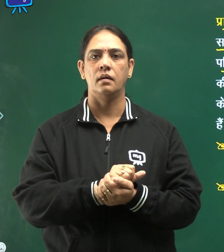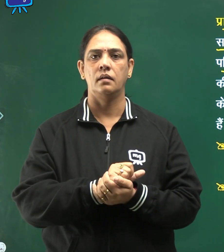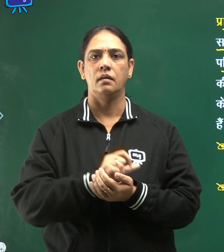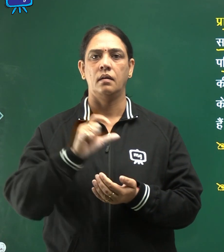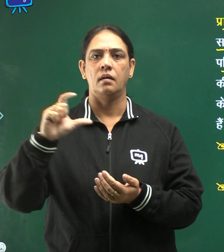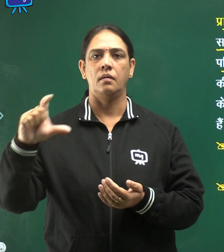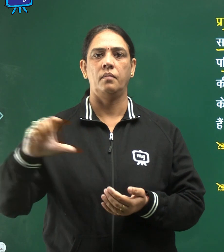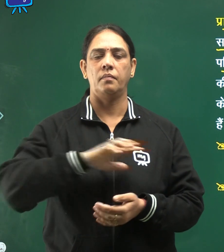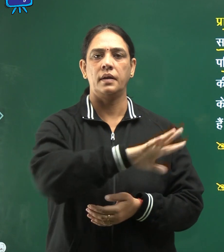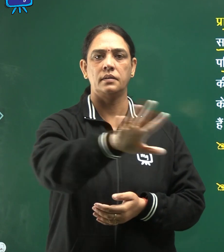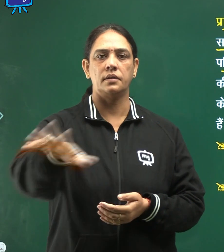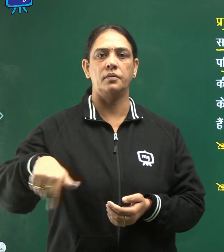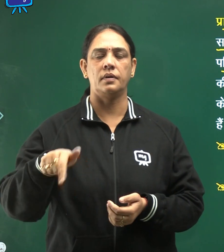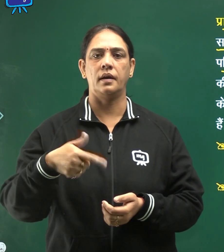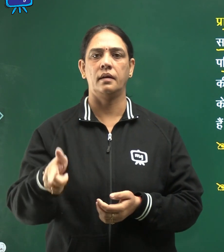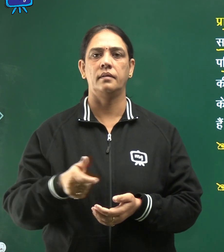परिस्थितियों के